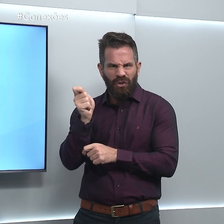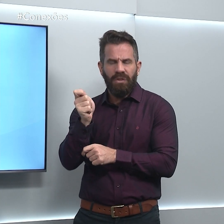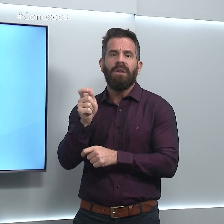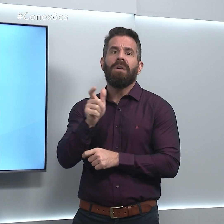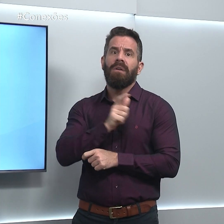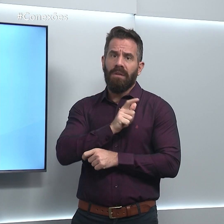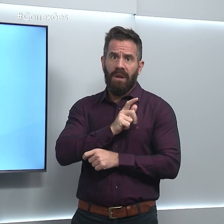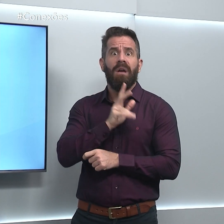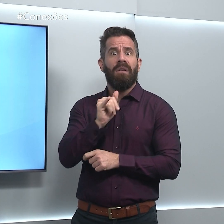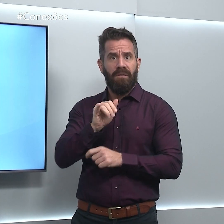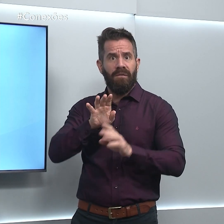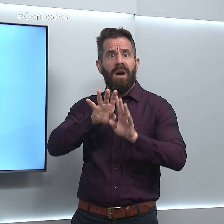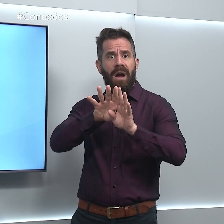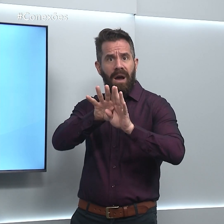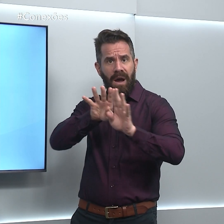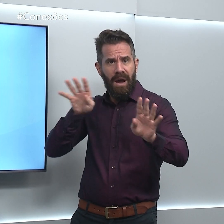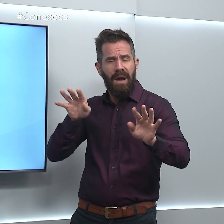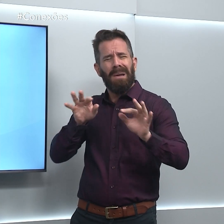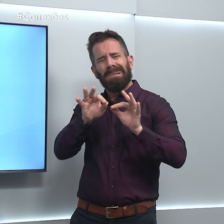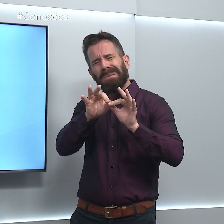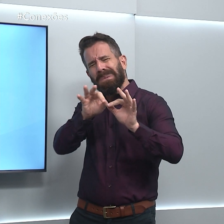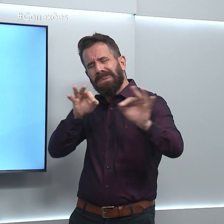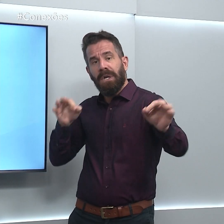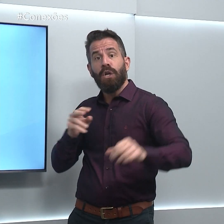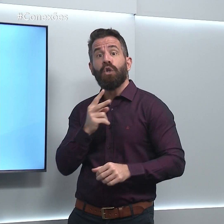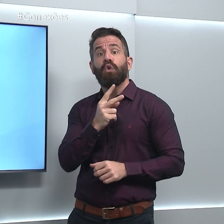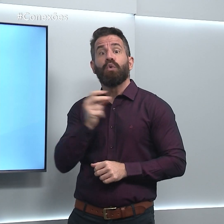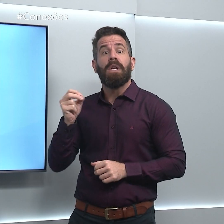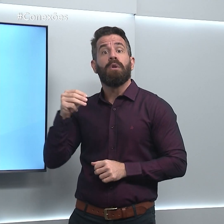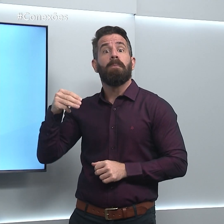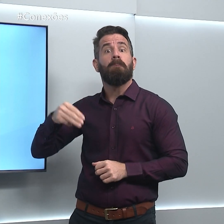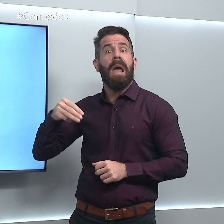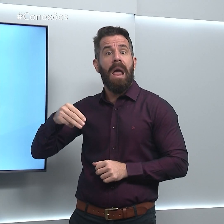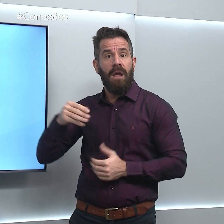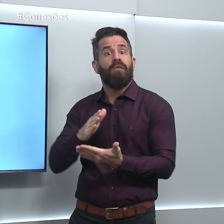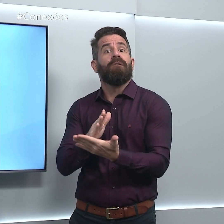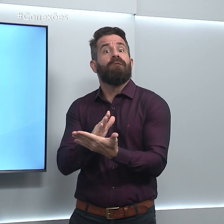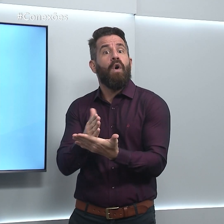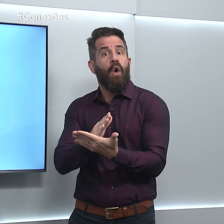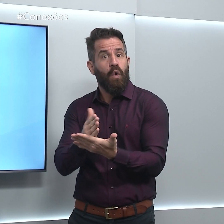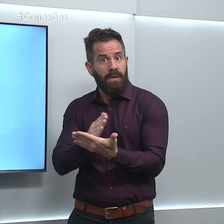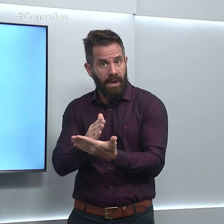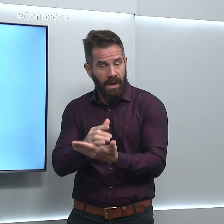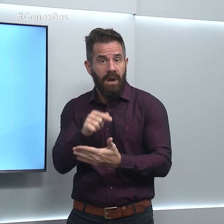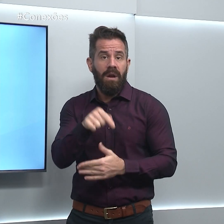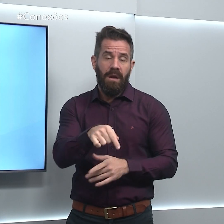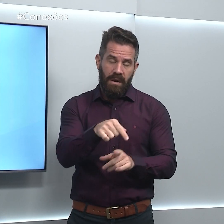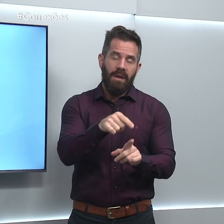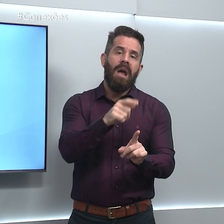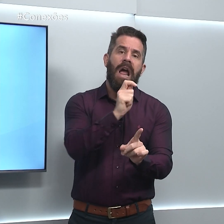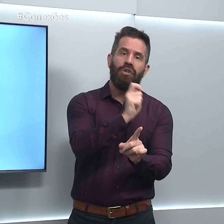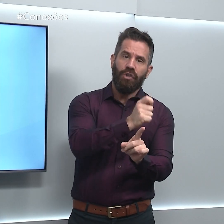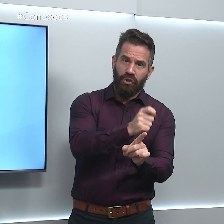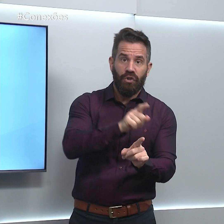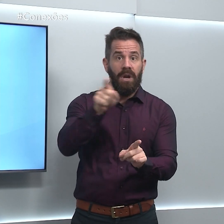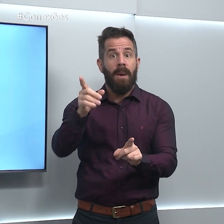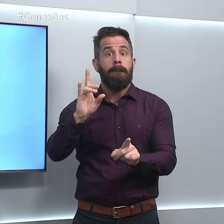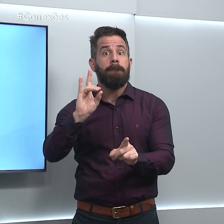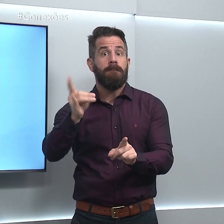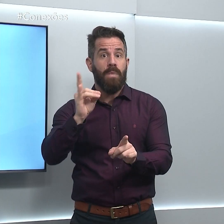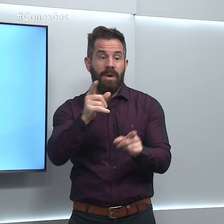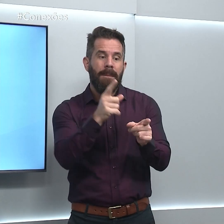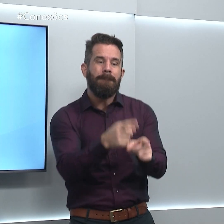de 200 metros de extensão na fronteira entre os dois países, e isso em parceria com o presidente